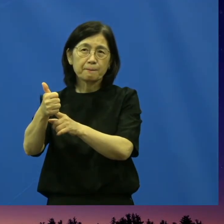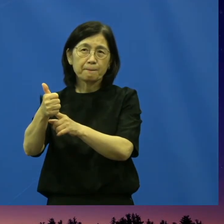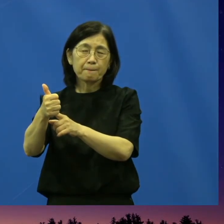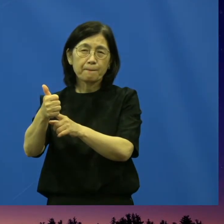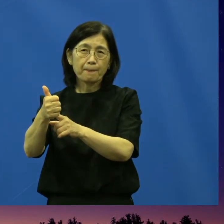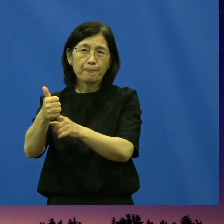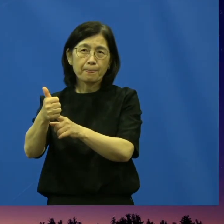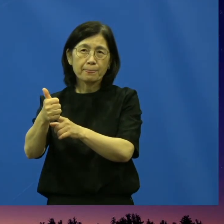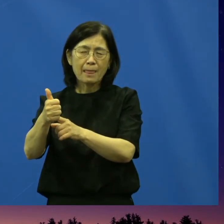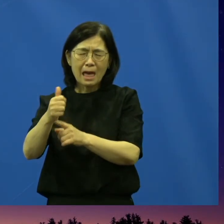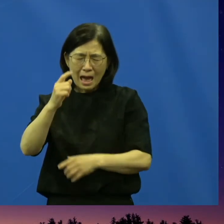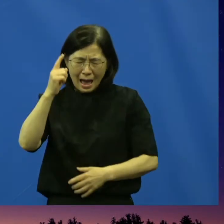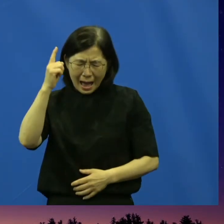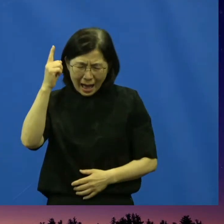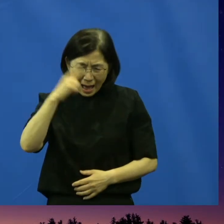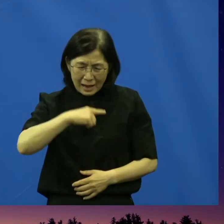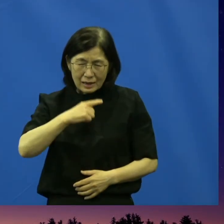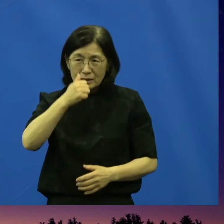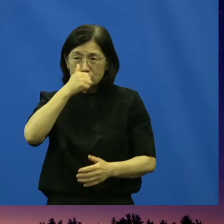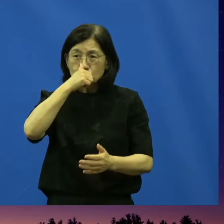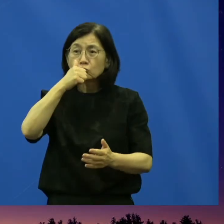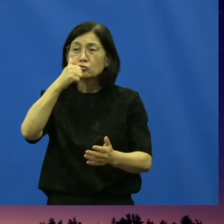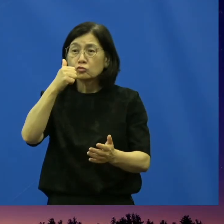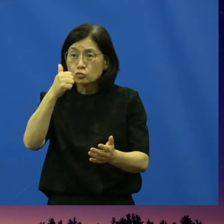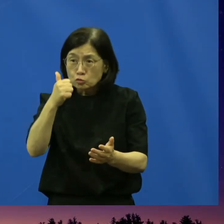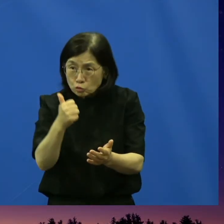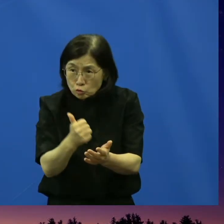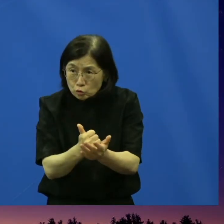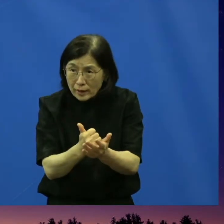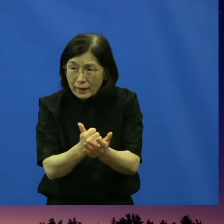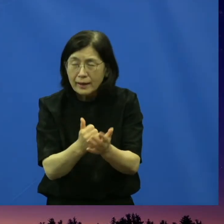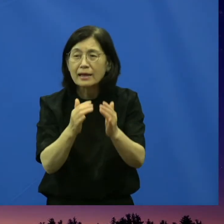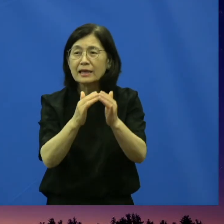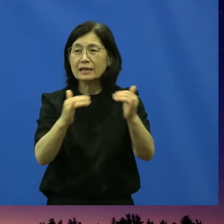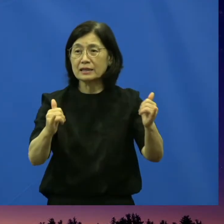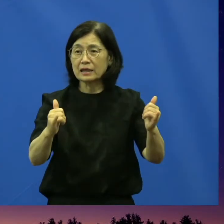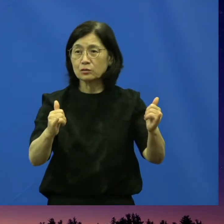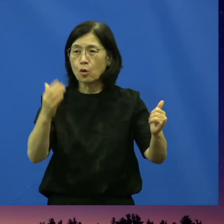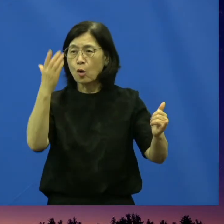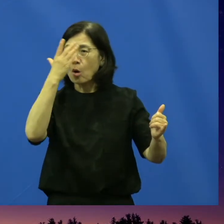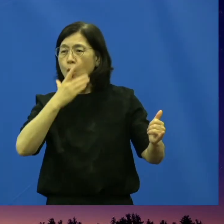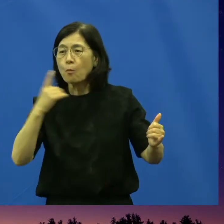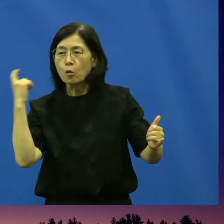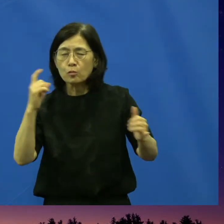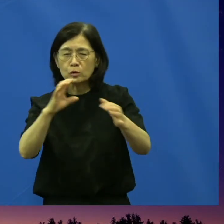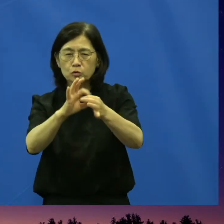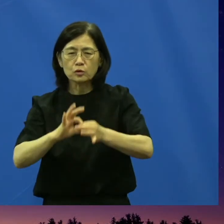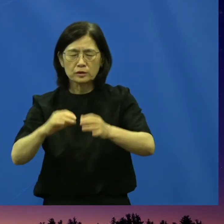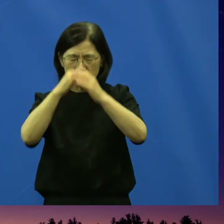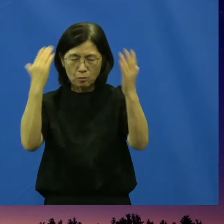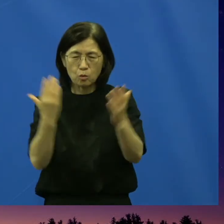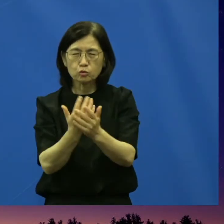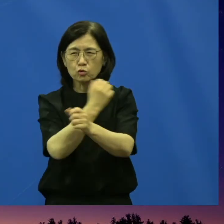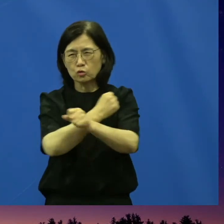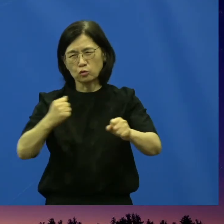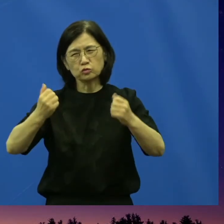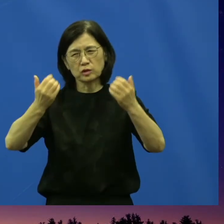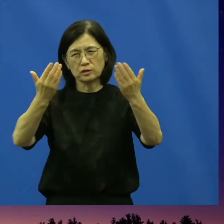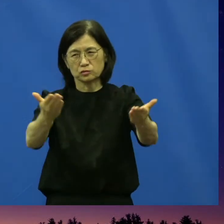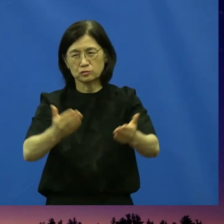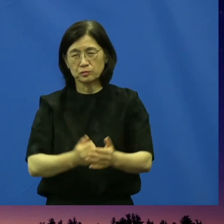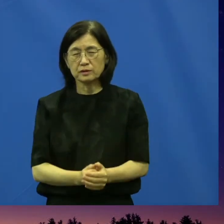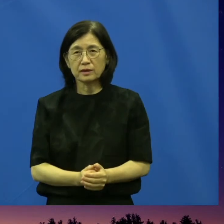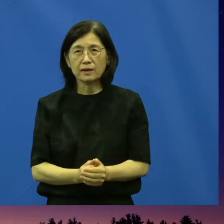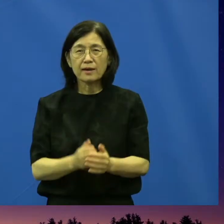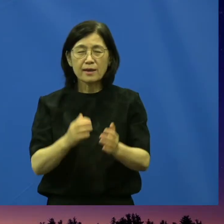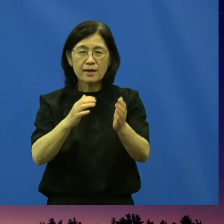아무리 악한 죄라도 복음은 모든 죄를 용서해 주시는 은혜가 있습니다. 그래서 십자가상에서 주님이 저들의 죄를